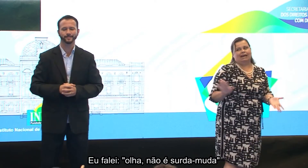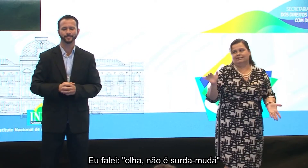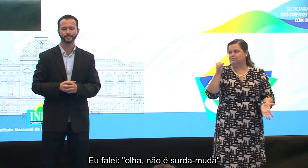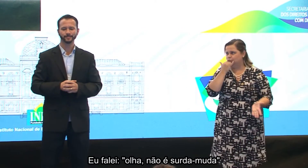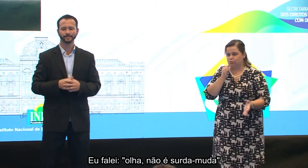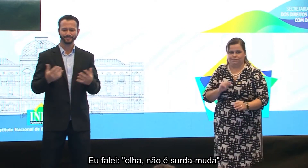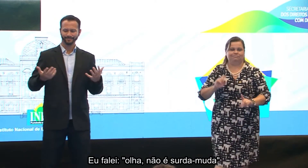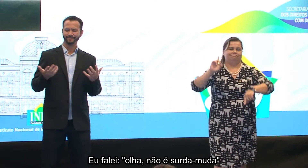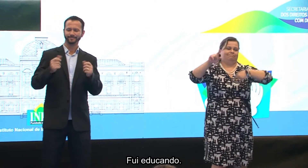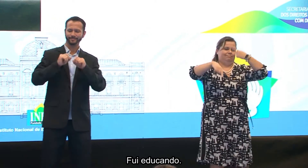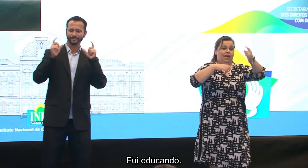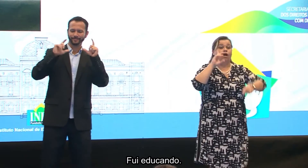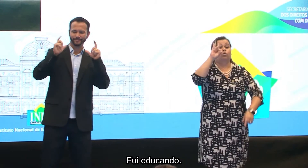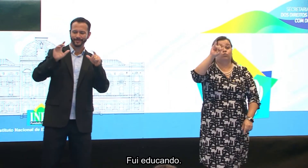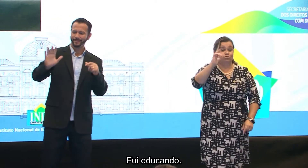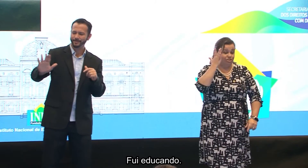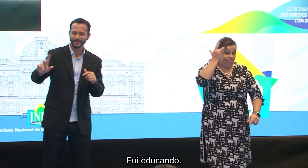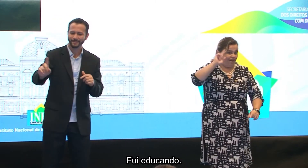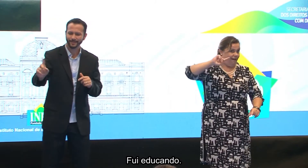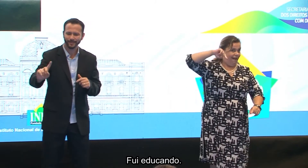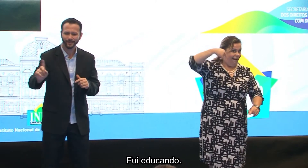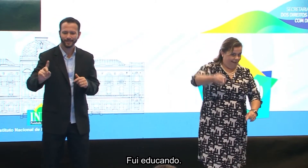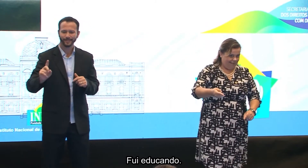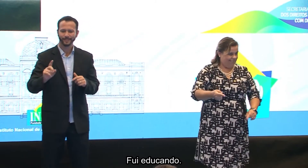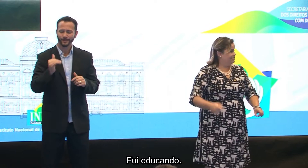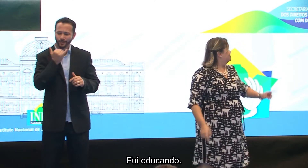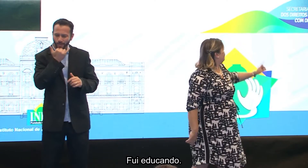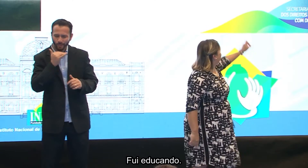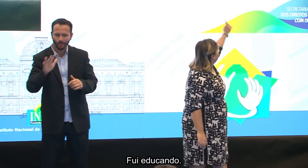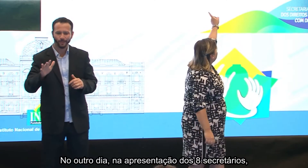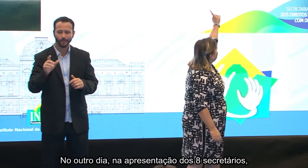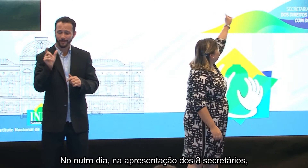surda muda, não é isso. Então fui educando. Aí no outro dia,